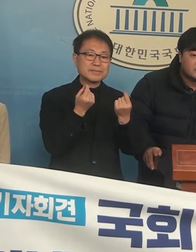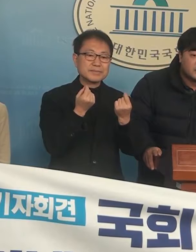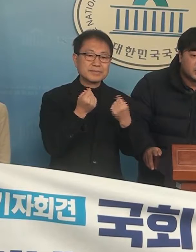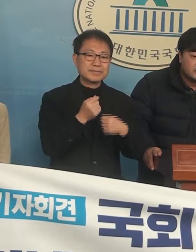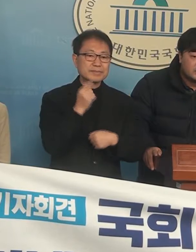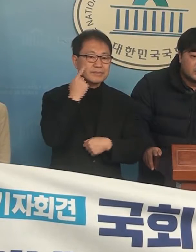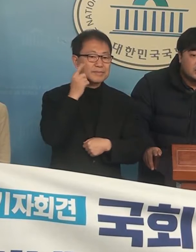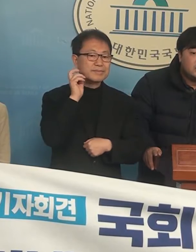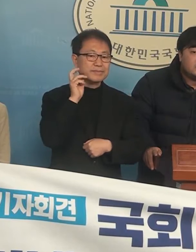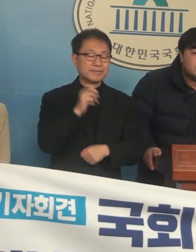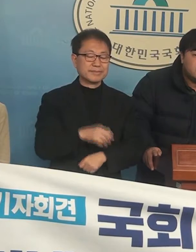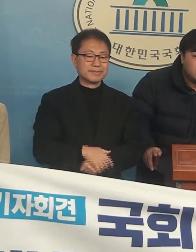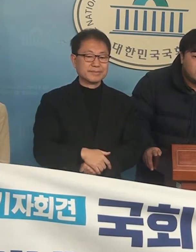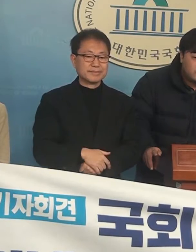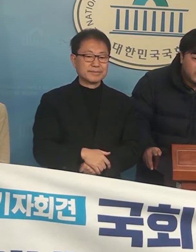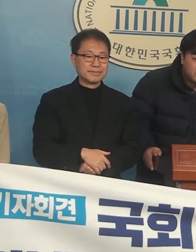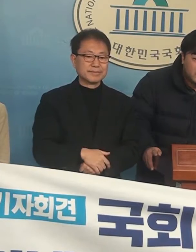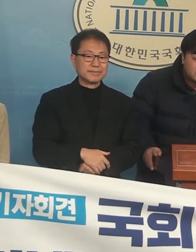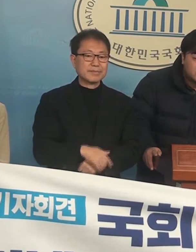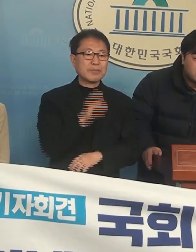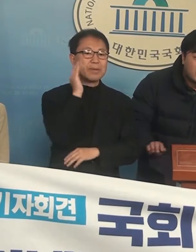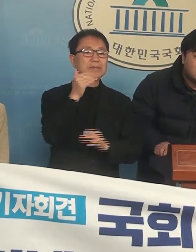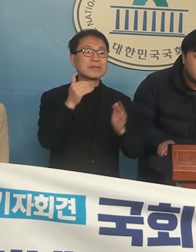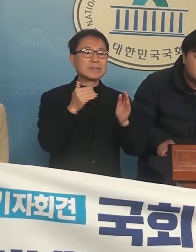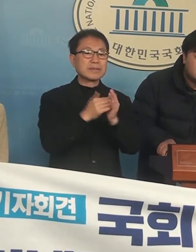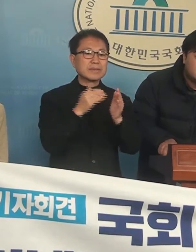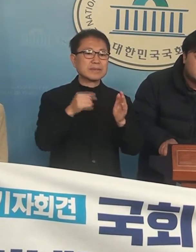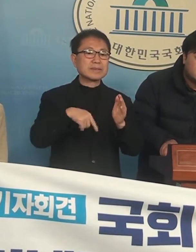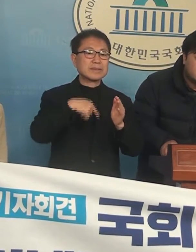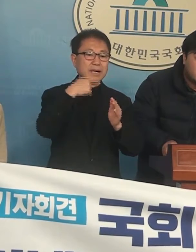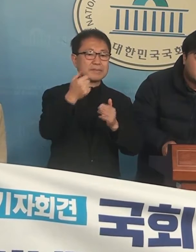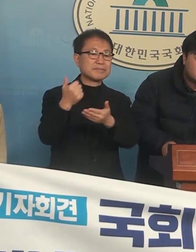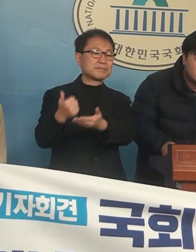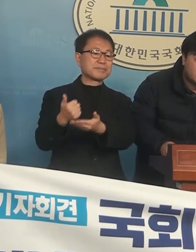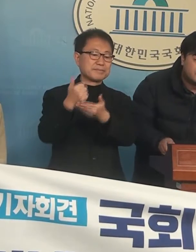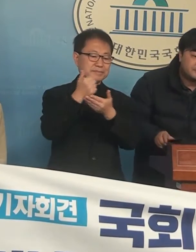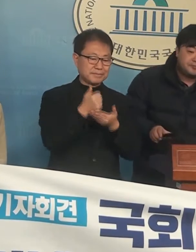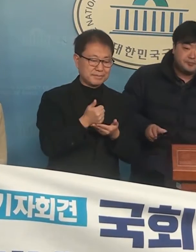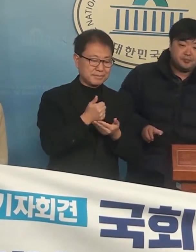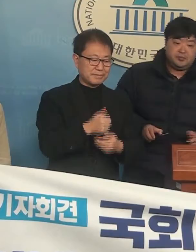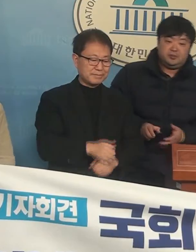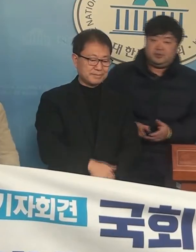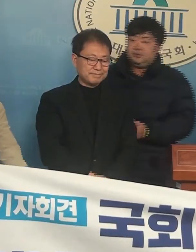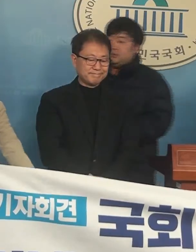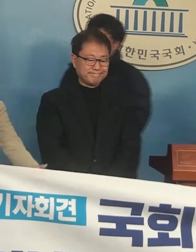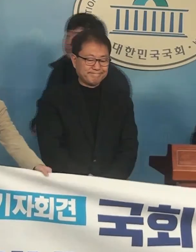아닌가 싶습니다. 이상으로 발언 마치고 다음 발언자 모시도록 하겠습니다.